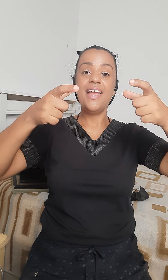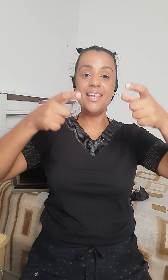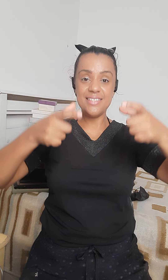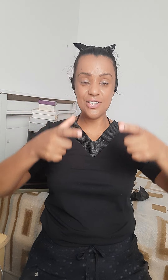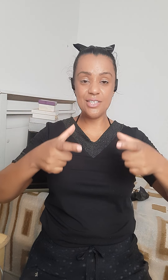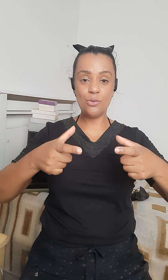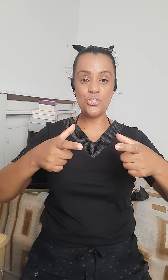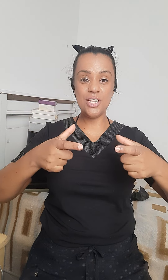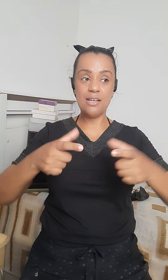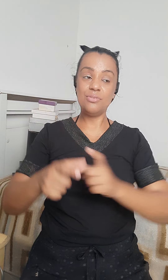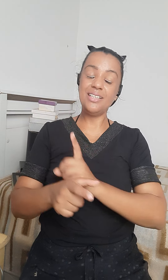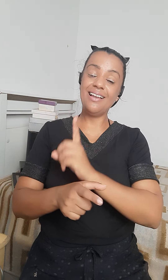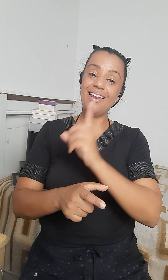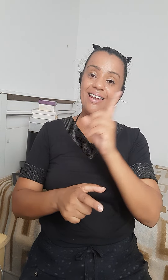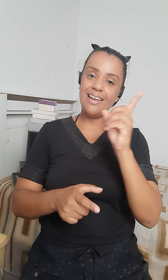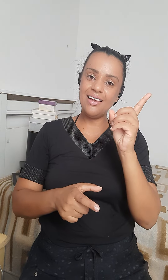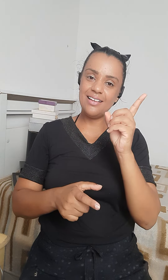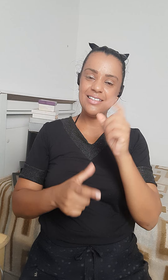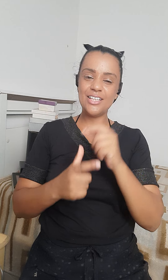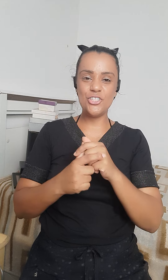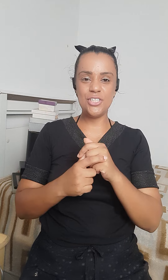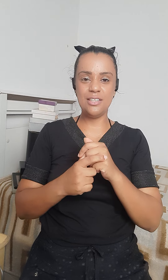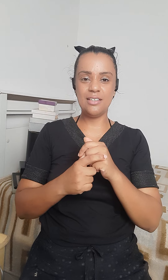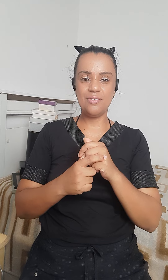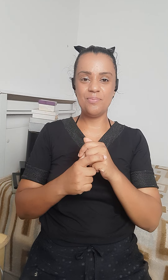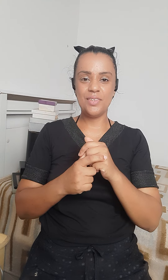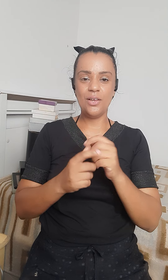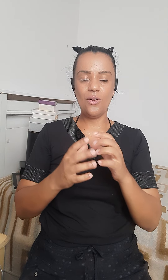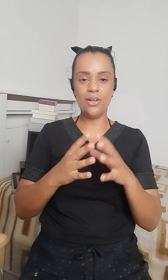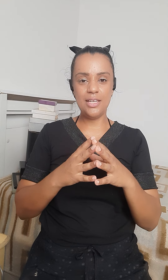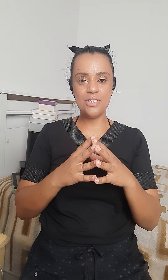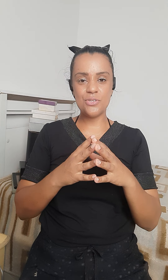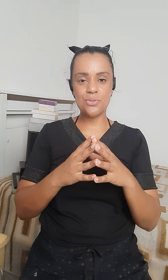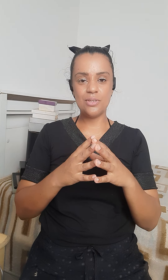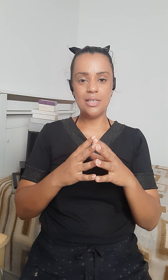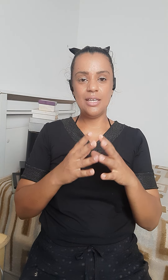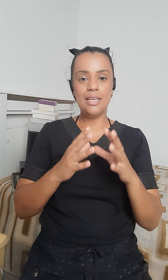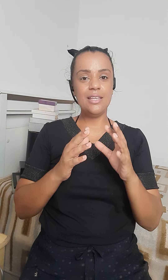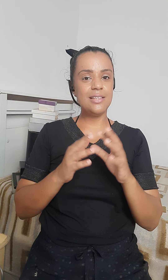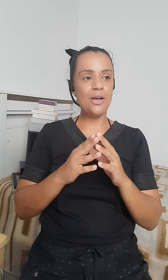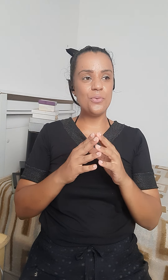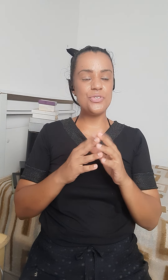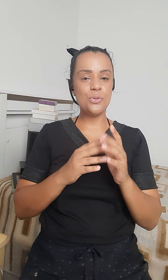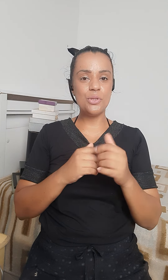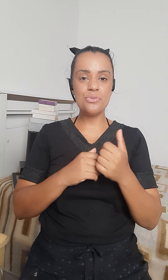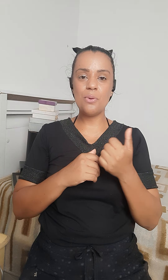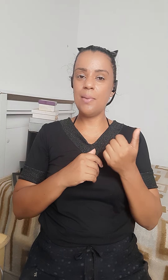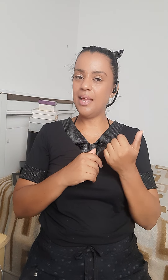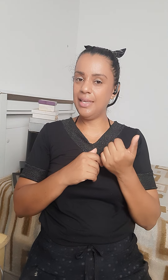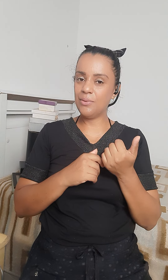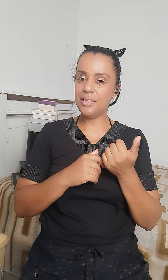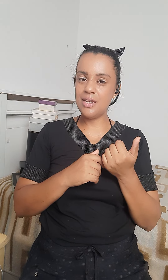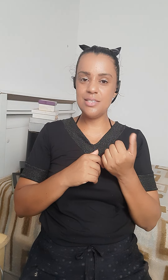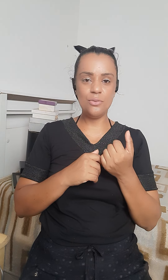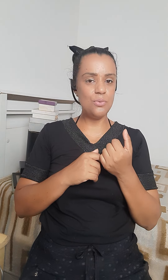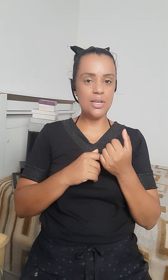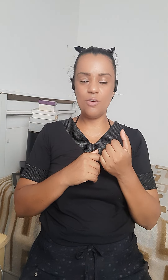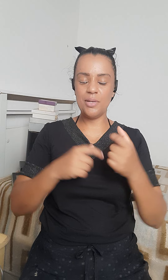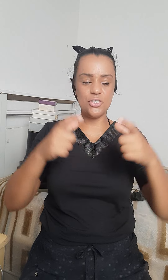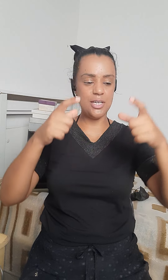esse é o sinal de árvore lá na China. Olha isso. Então, se eu não souber a língua deles, eu nunca vou imaginar que